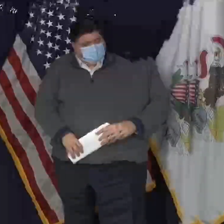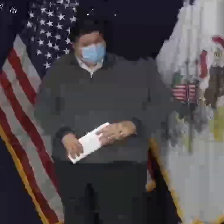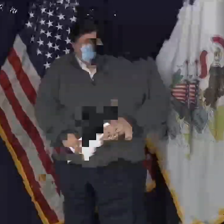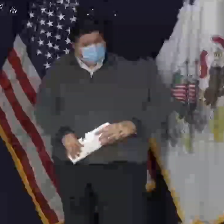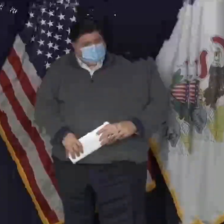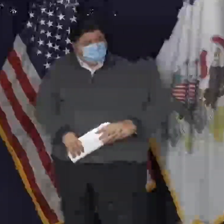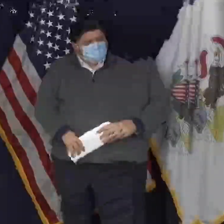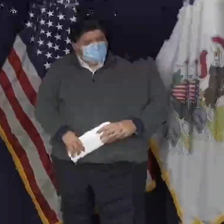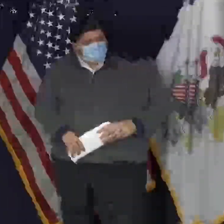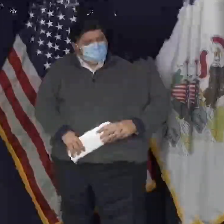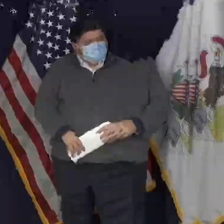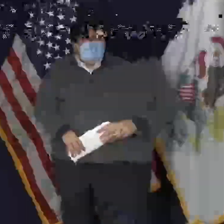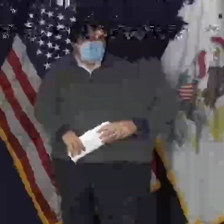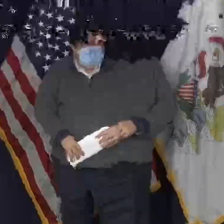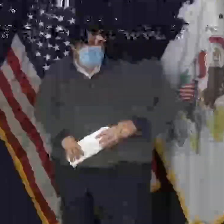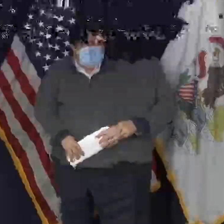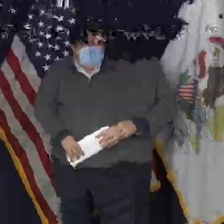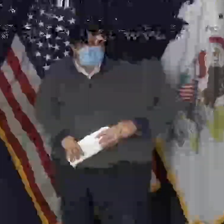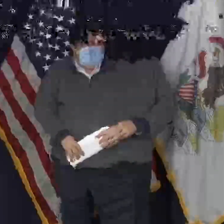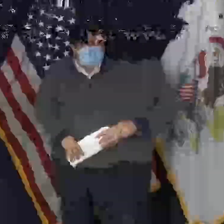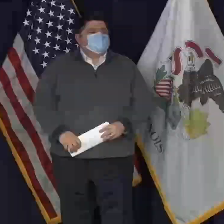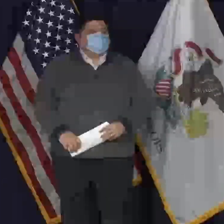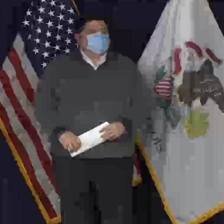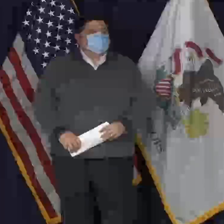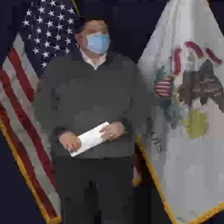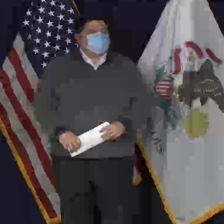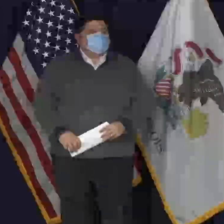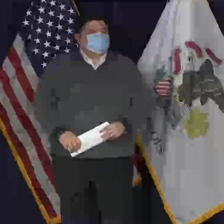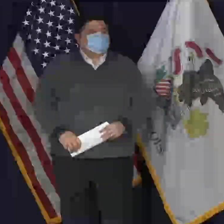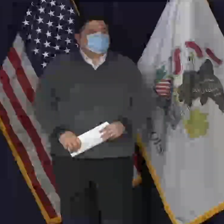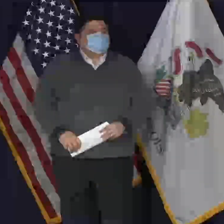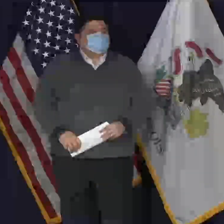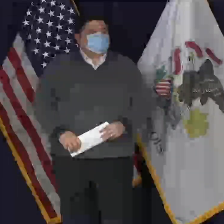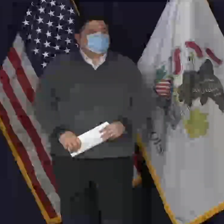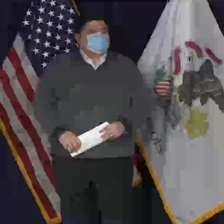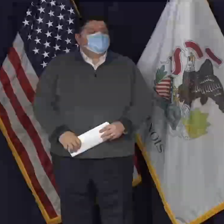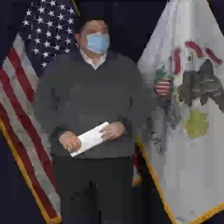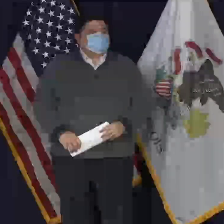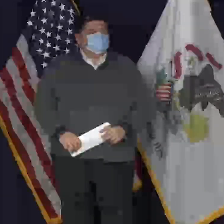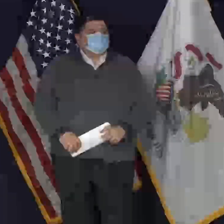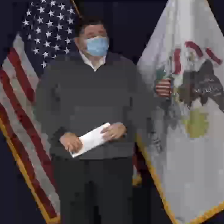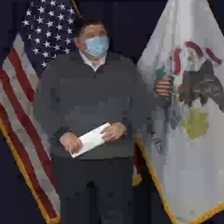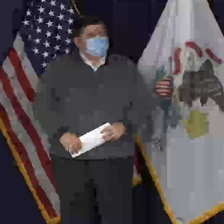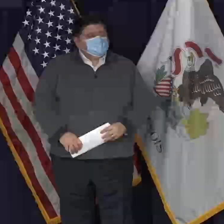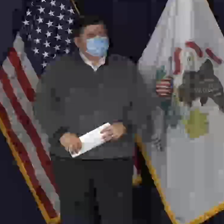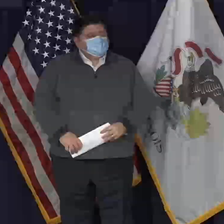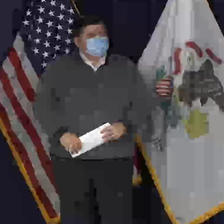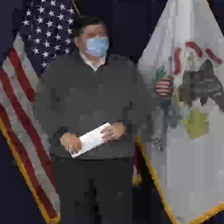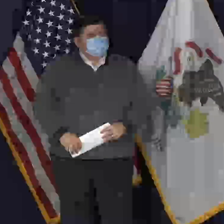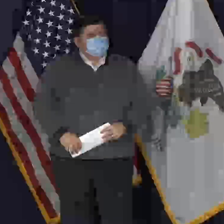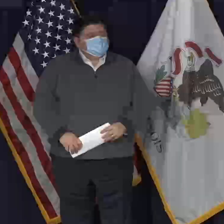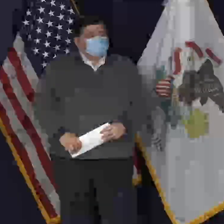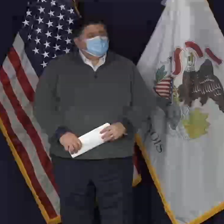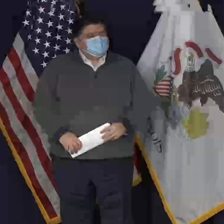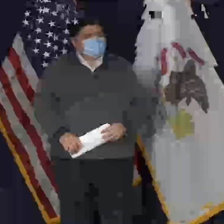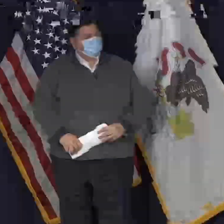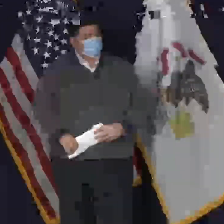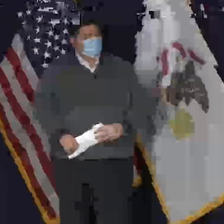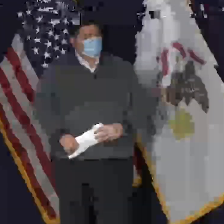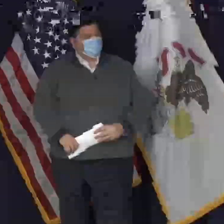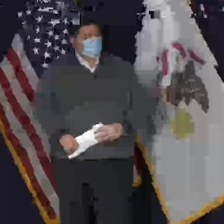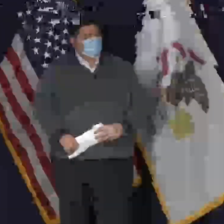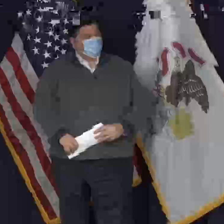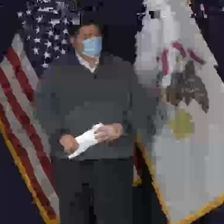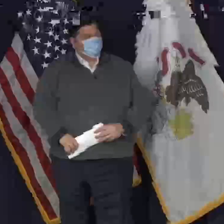números continúan creciendo. Muchos de nosotros no podemos quedarnos en casa porque trabajamos en áreas esenciales de la